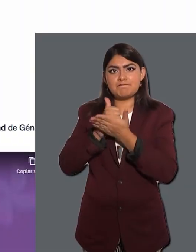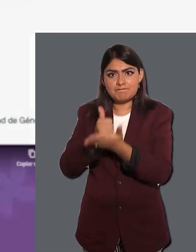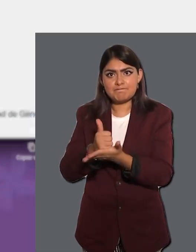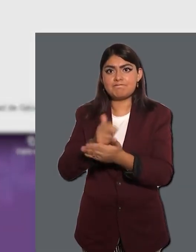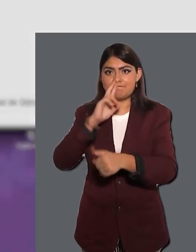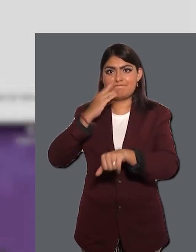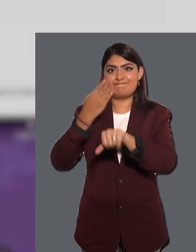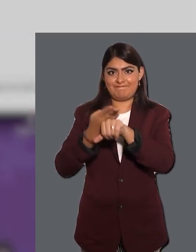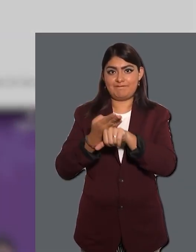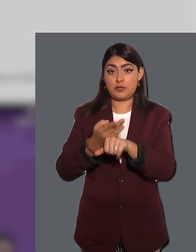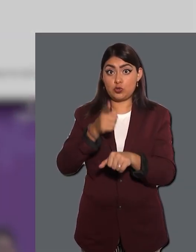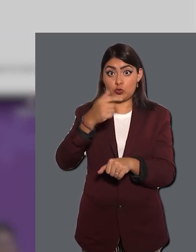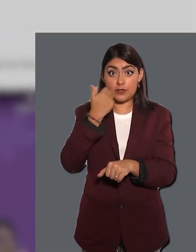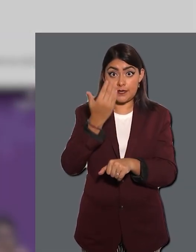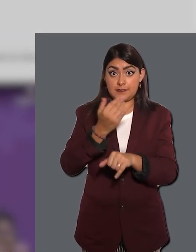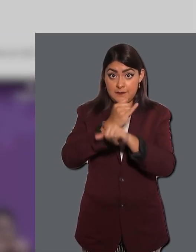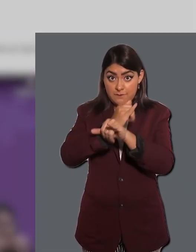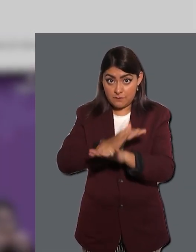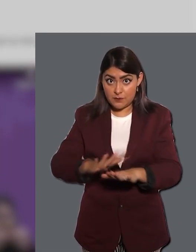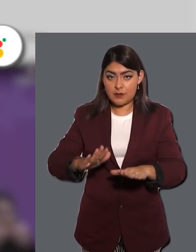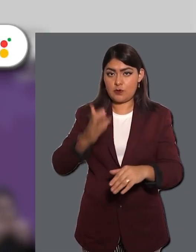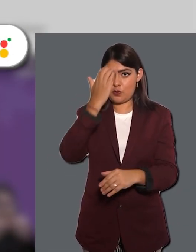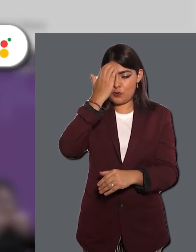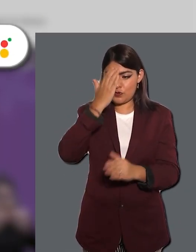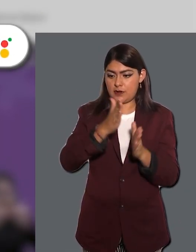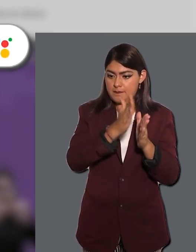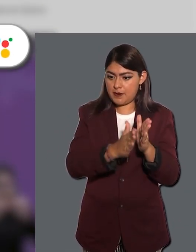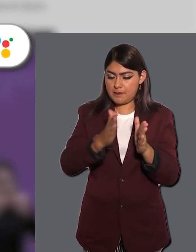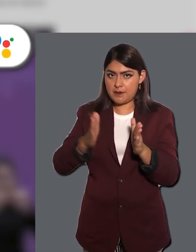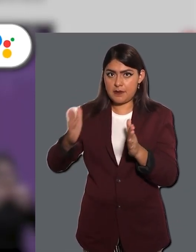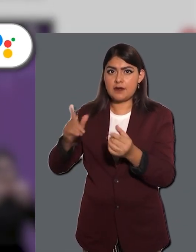corresponsable. Consulta la información de cada etapa en